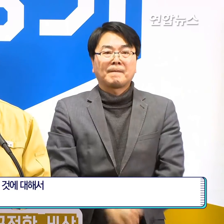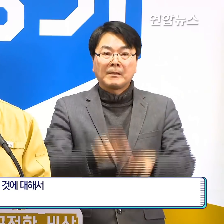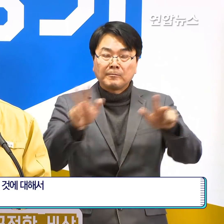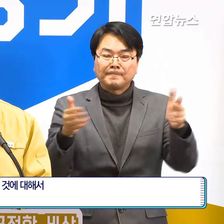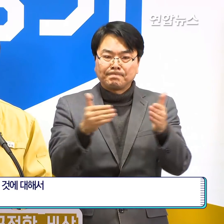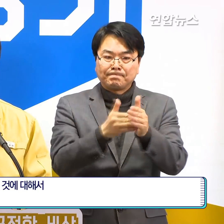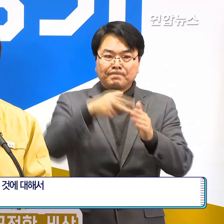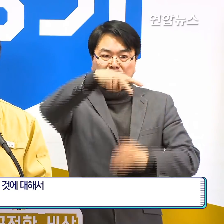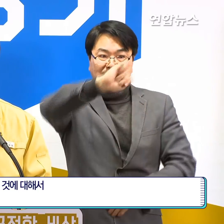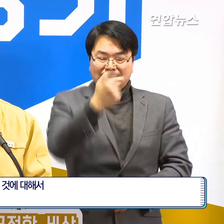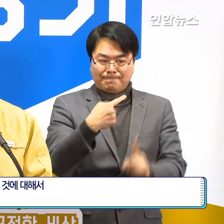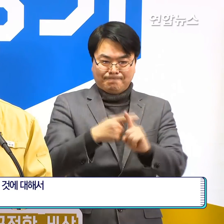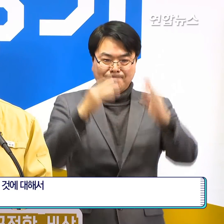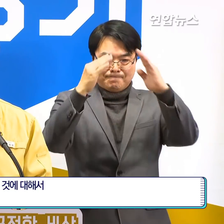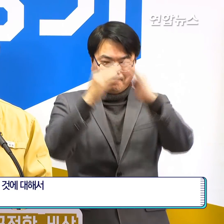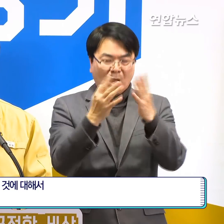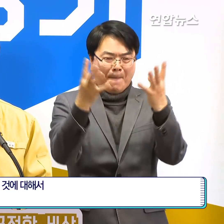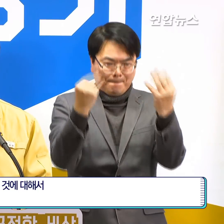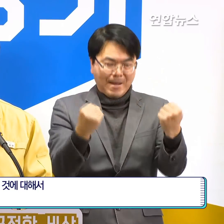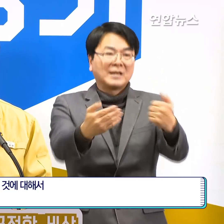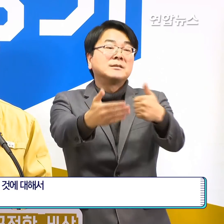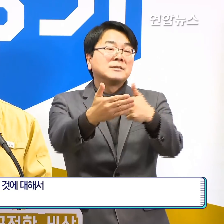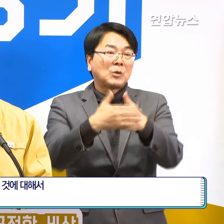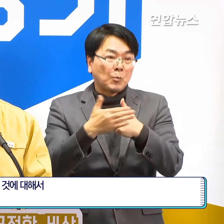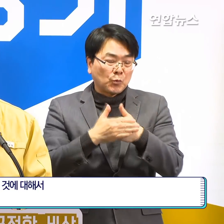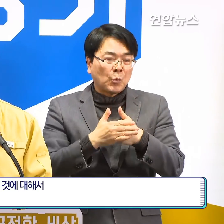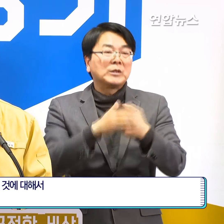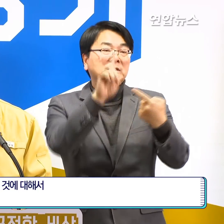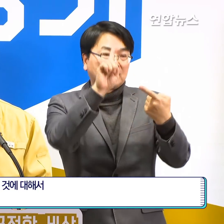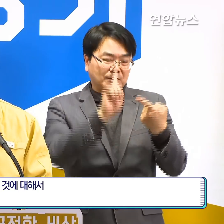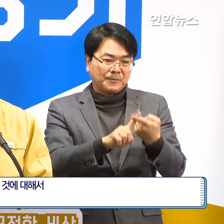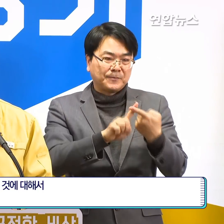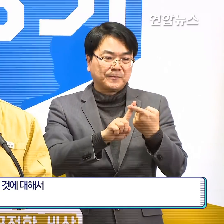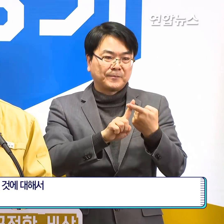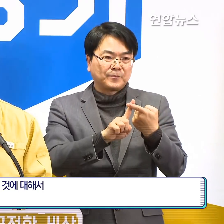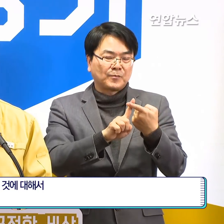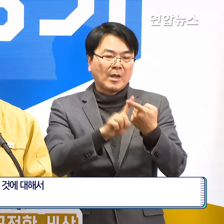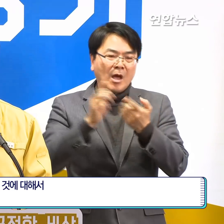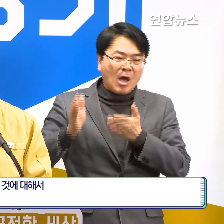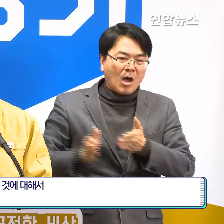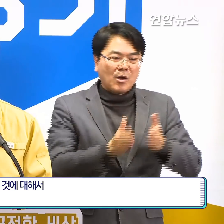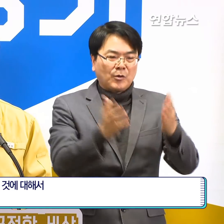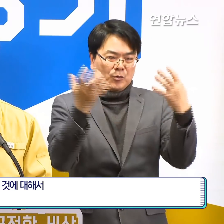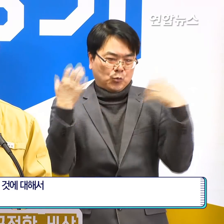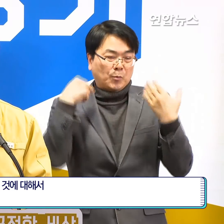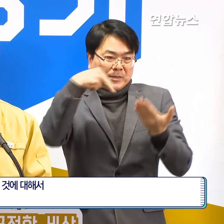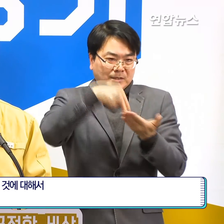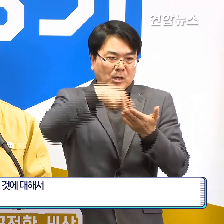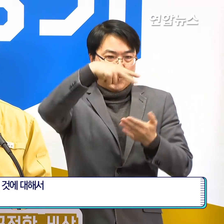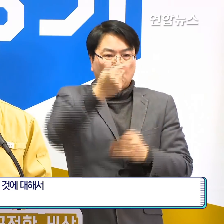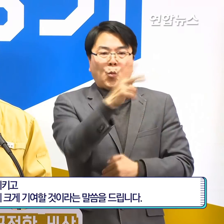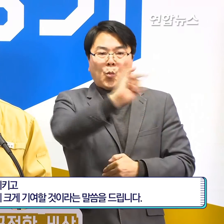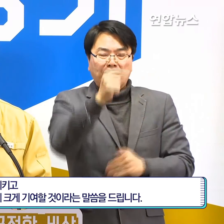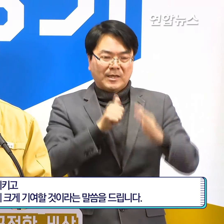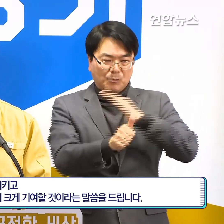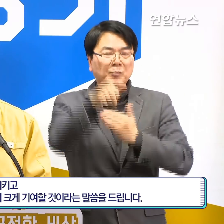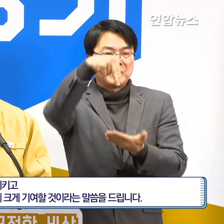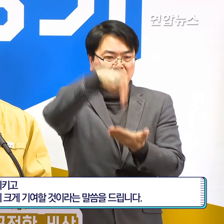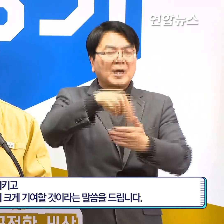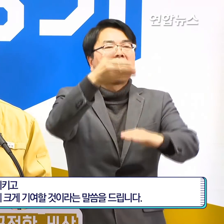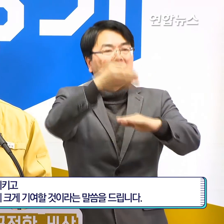지금까지 신천지 교회가 많은 협조를 해 주신 것에 대해서 도민을 대표하여 감사드립니다.